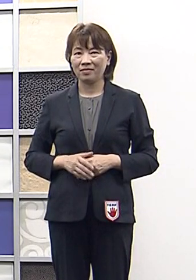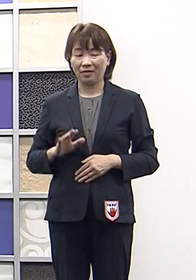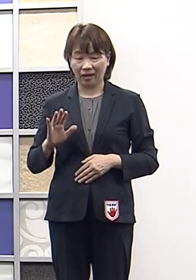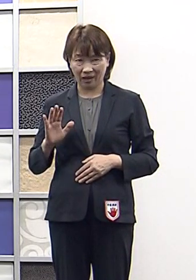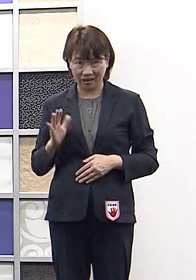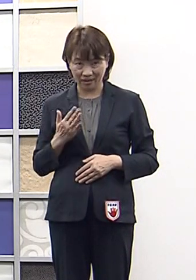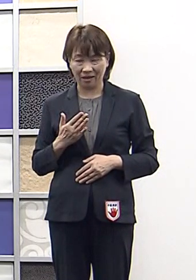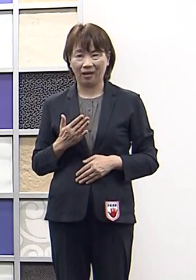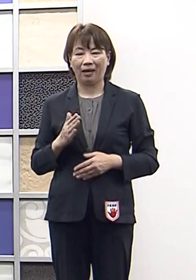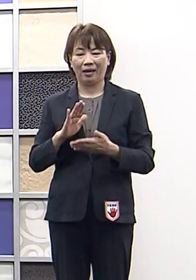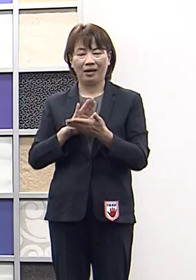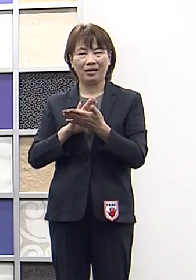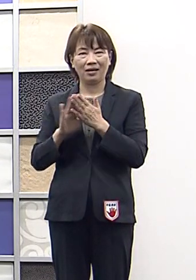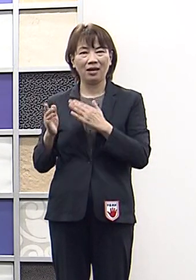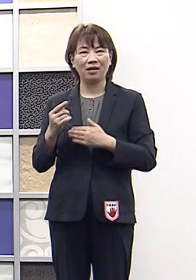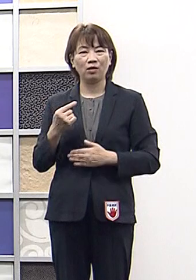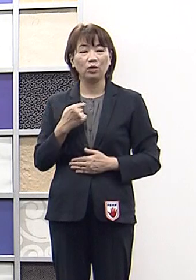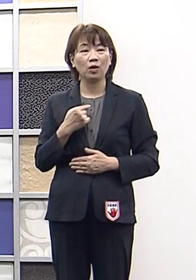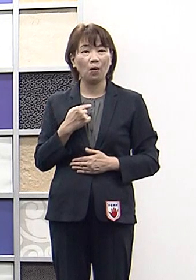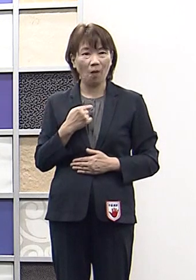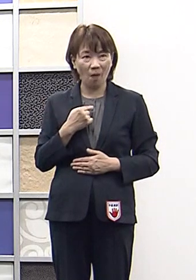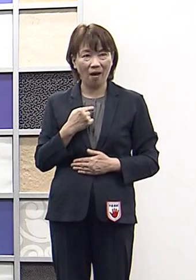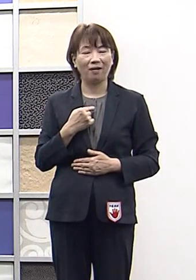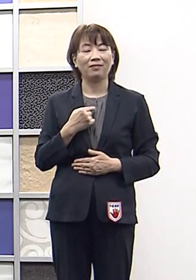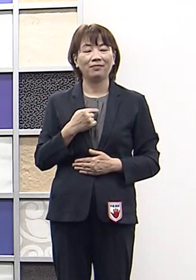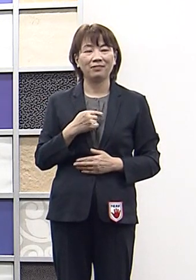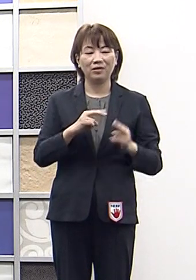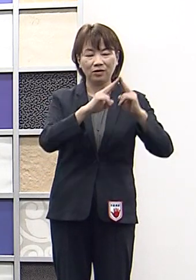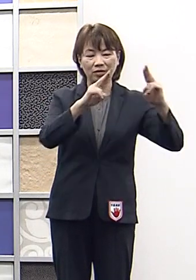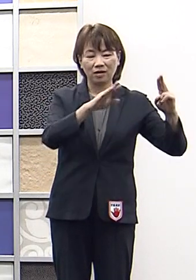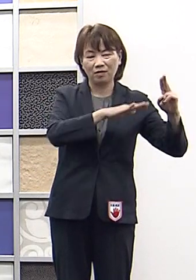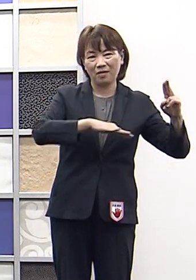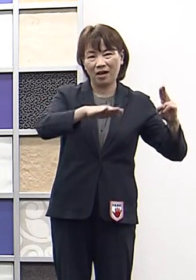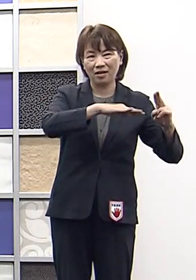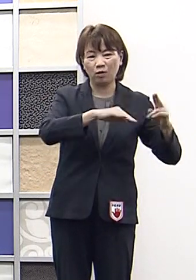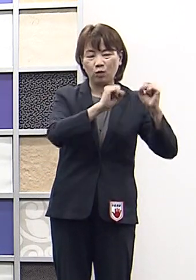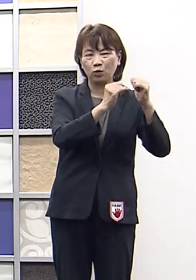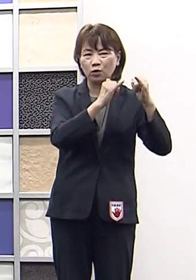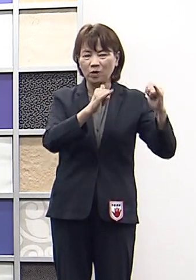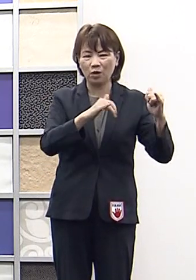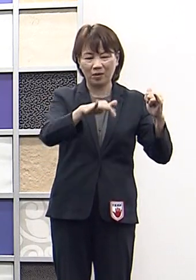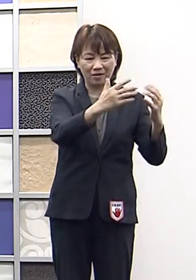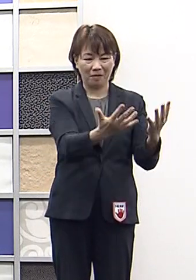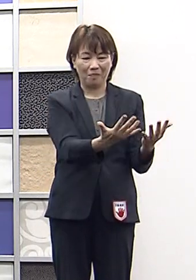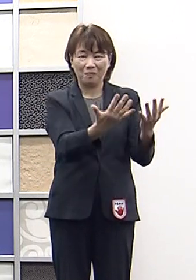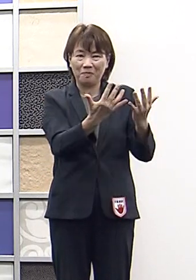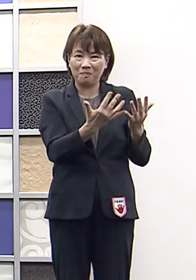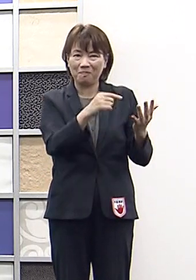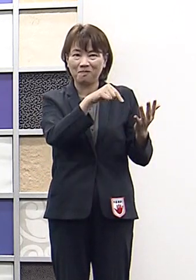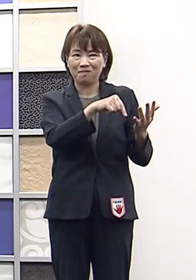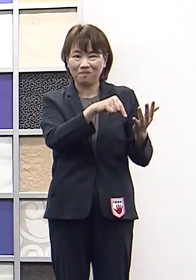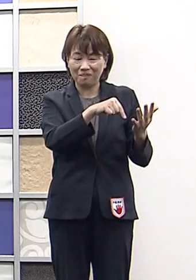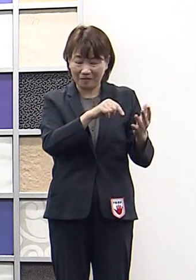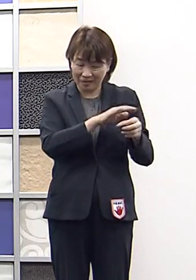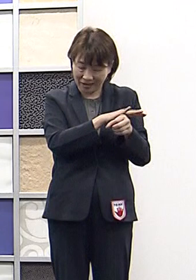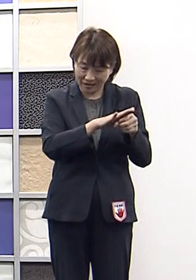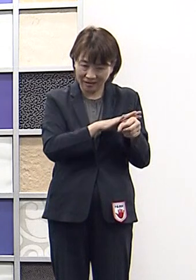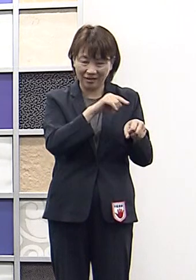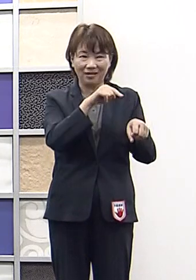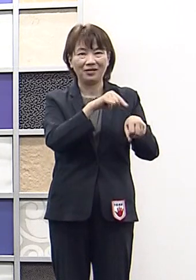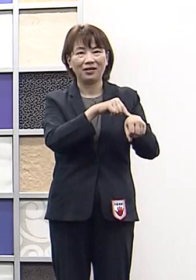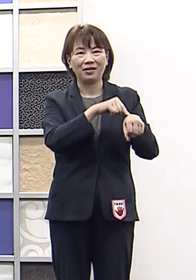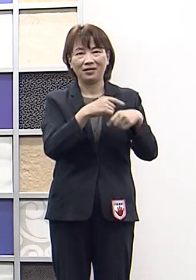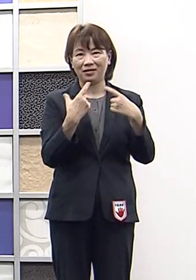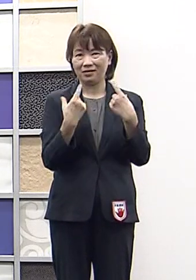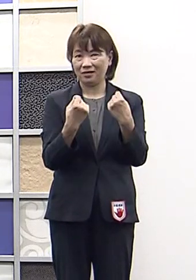我々としては住民の皆さんにお集まりをいただいて、貴重な時間をこうそこに費やしていただく以上はですね、ある程度しっ